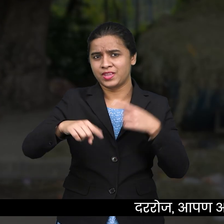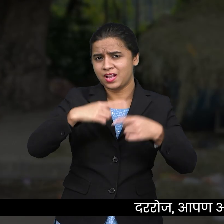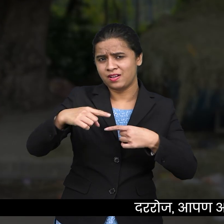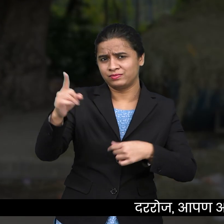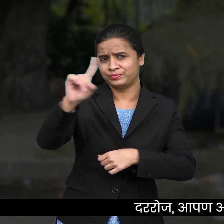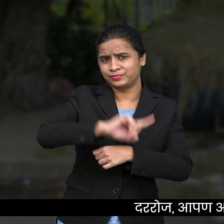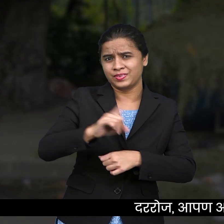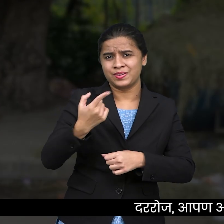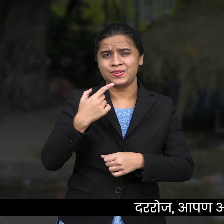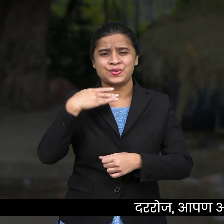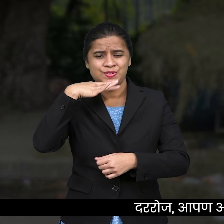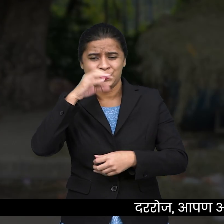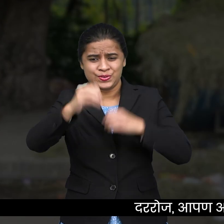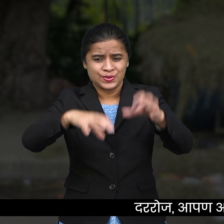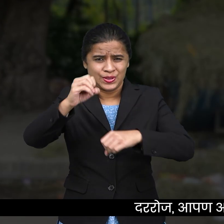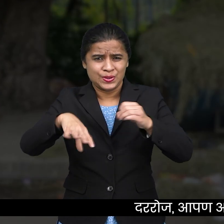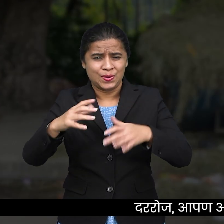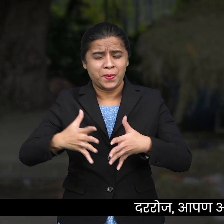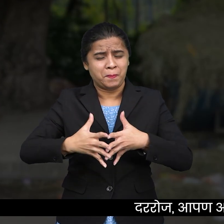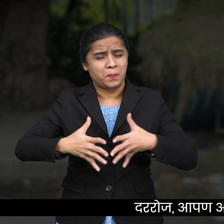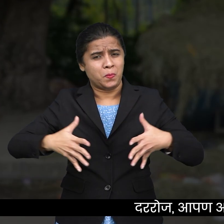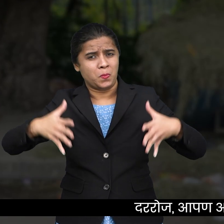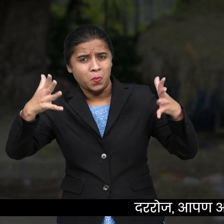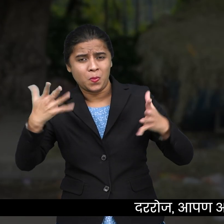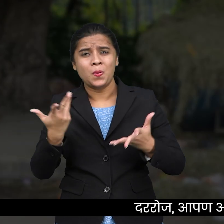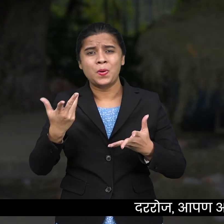दररोज आपण आपल्या घरातून, शाळांमधून,